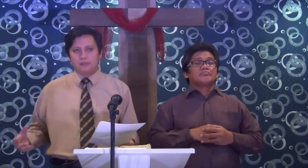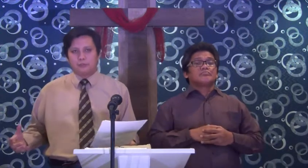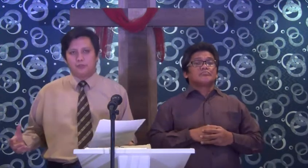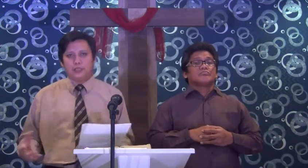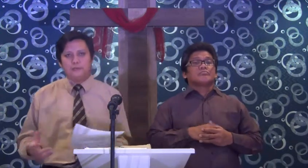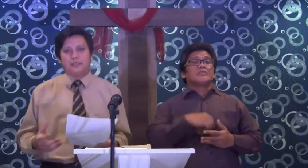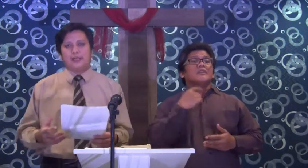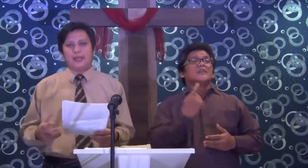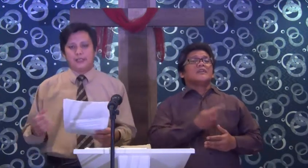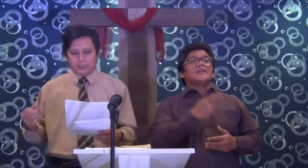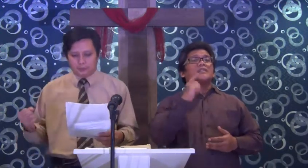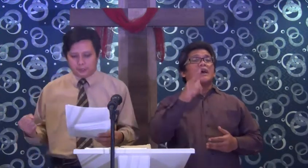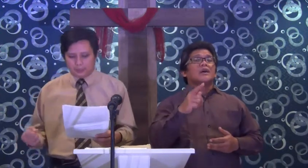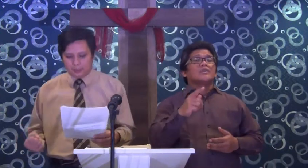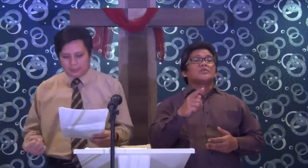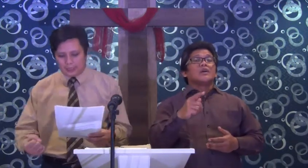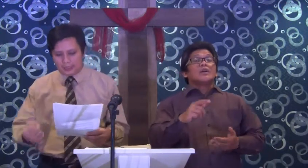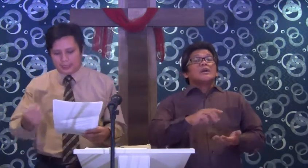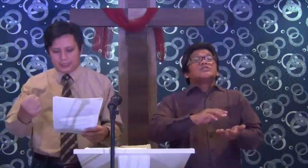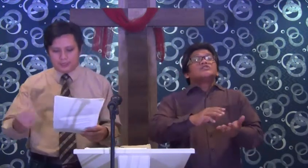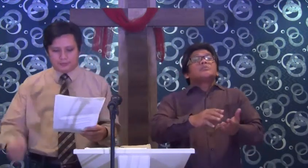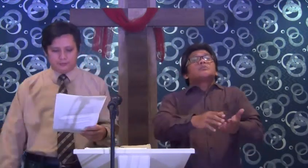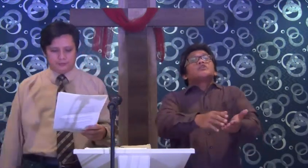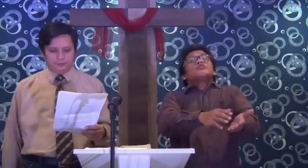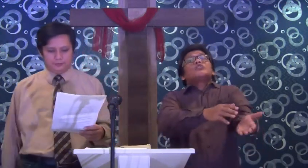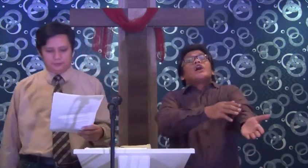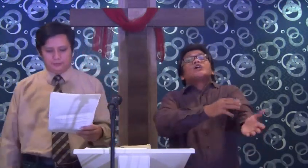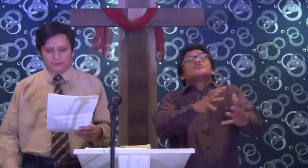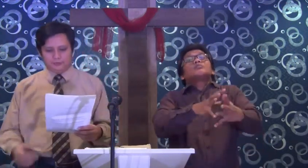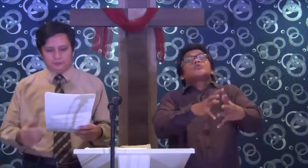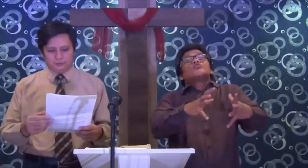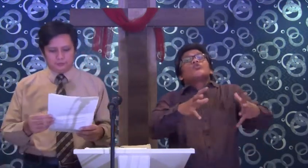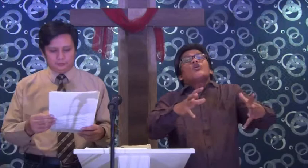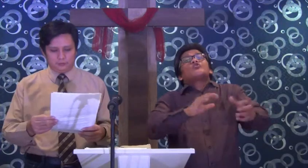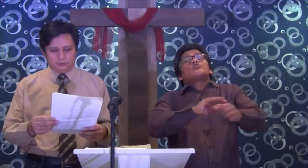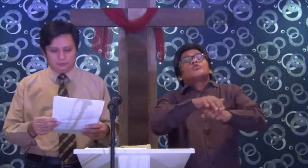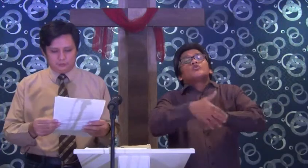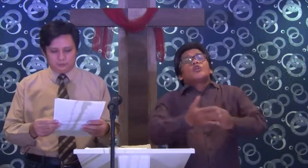Kita harus sepenuhnya menyerahkan hidup kita kepada Allah.